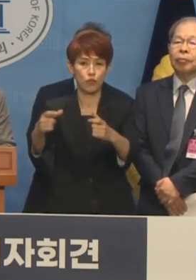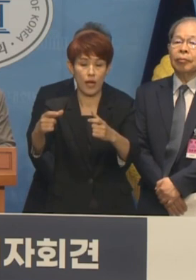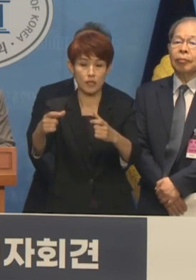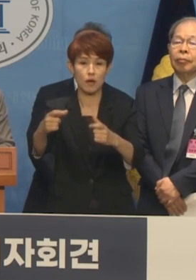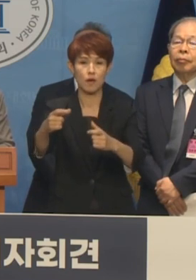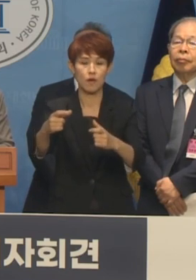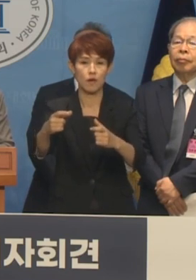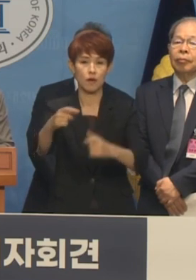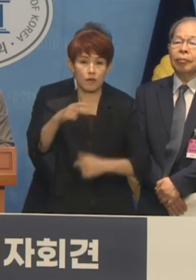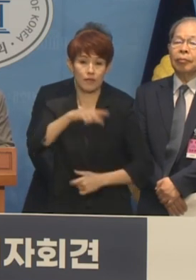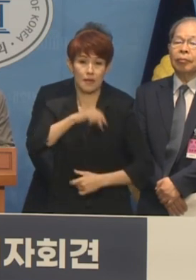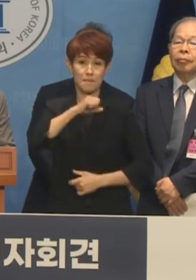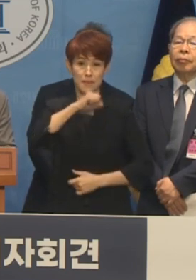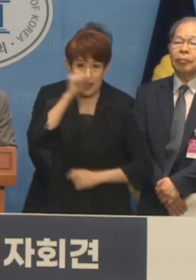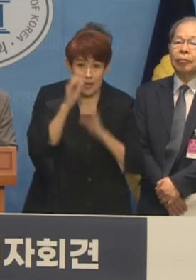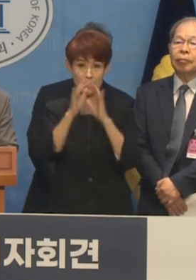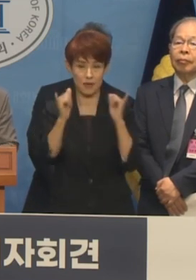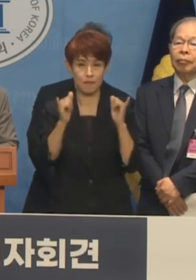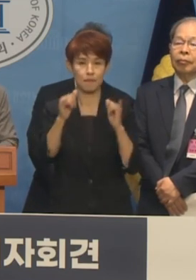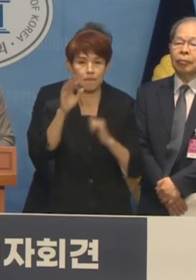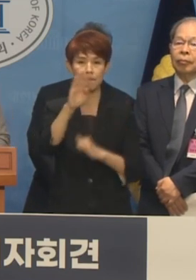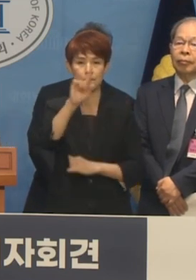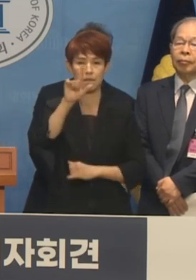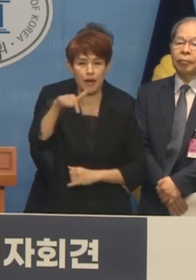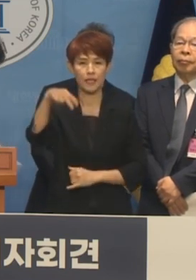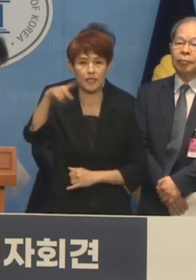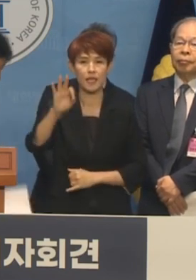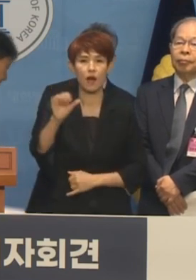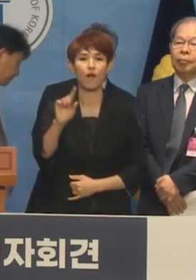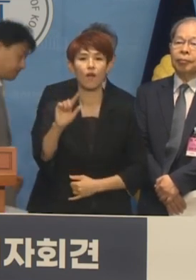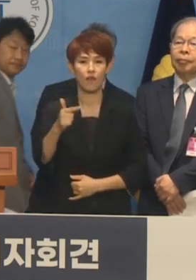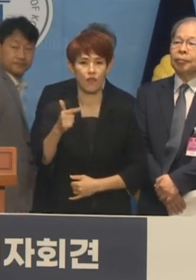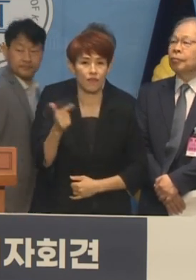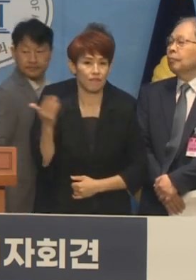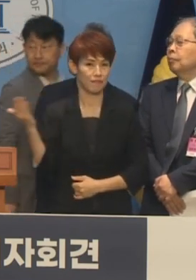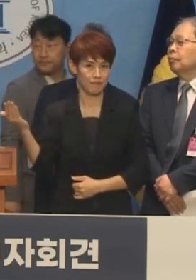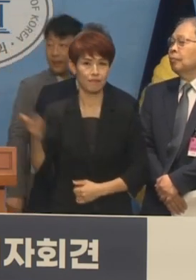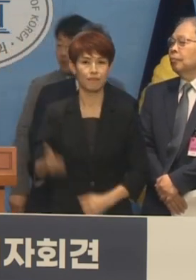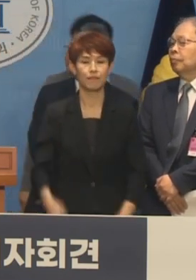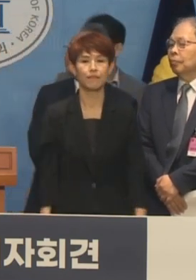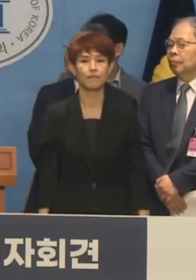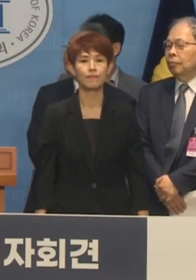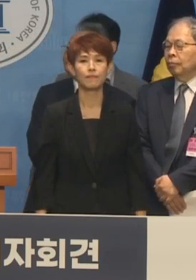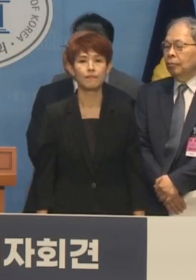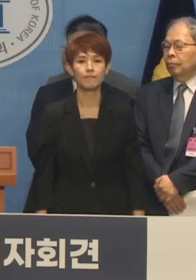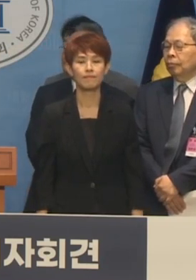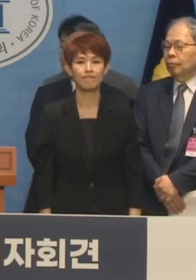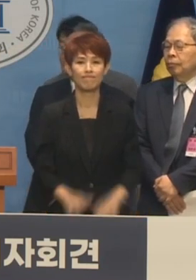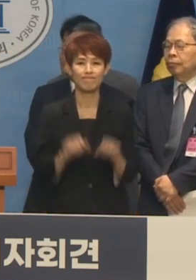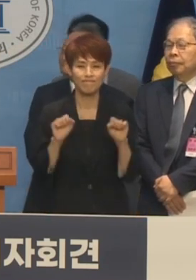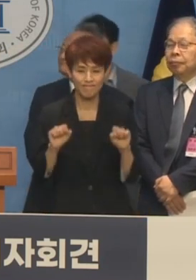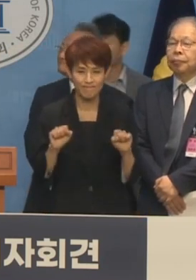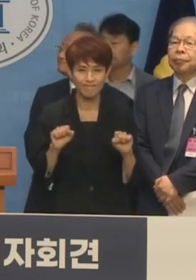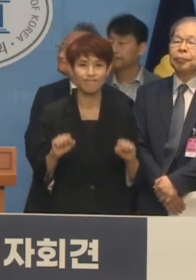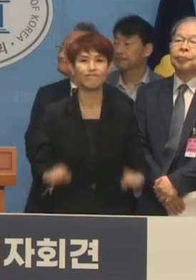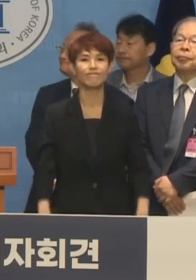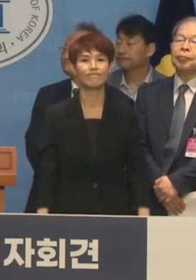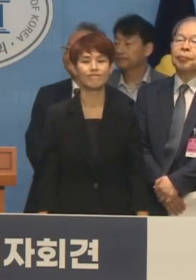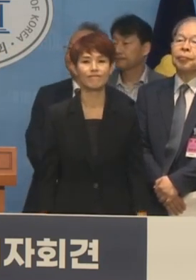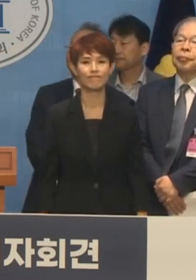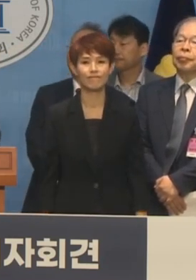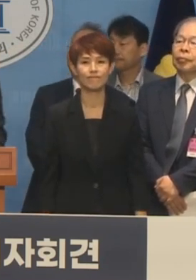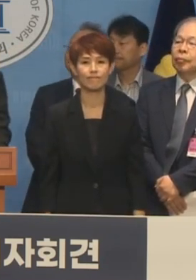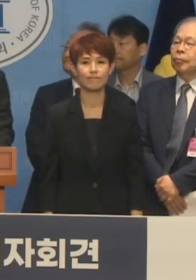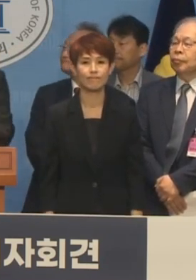당선되신 곽상원 당선인님의 발언을 듣겠습니다. 안녕하세요.